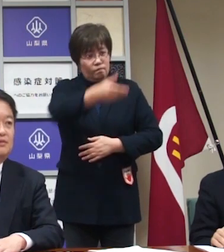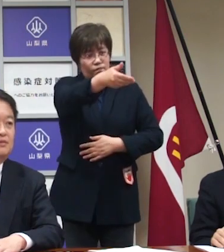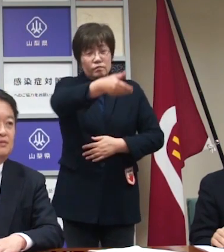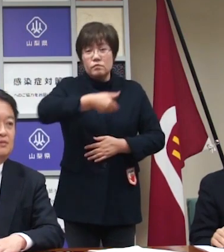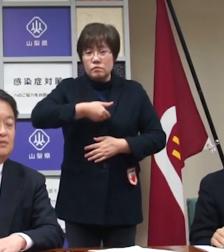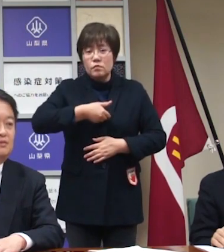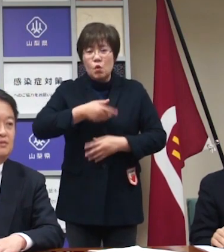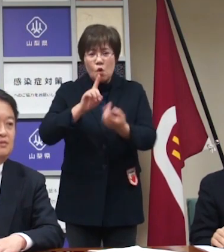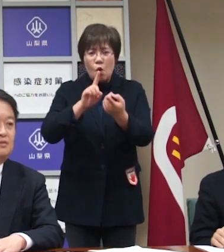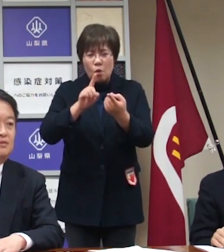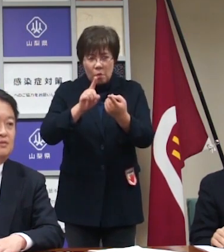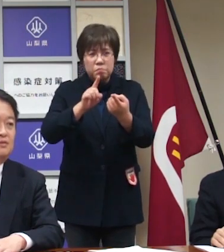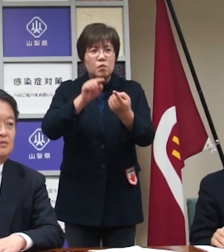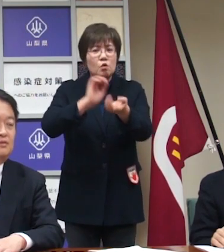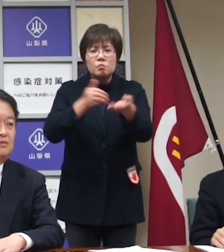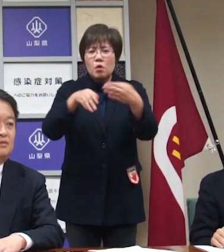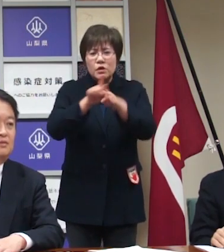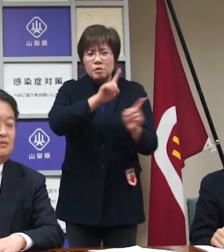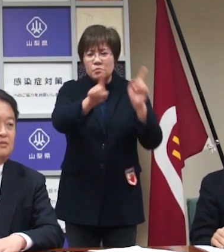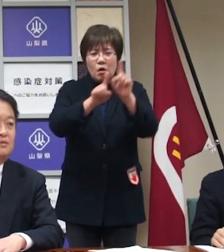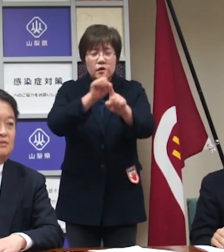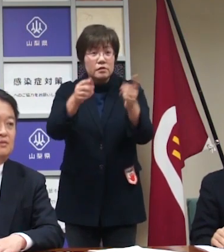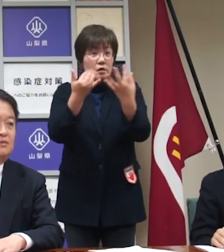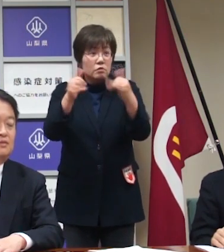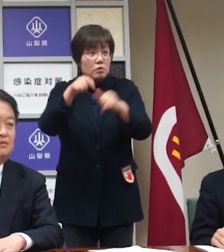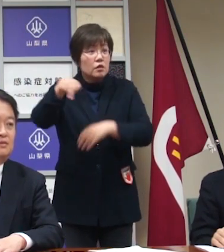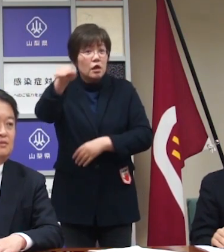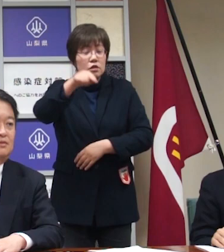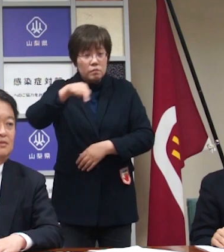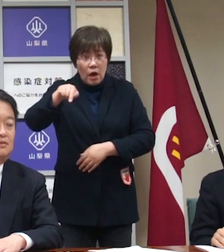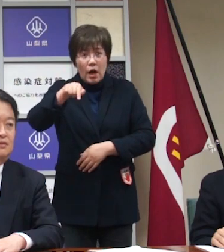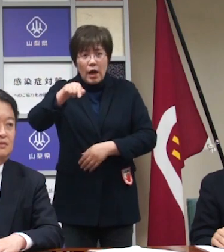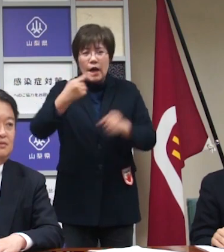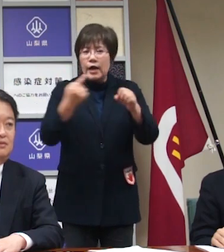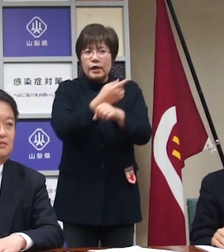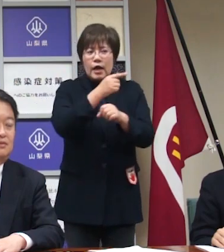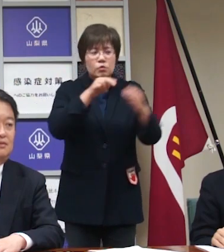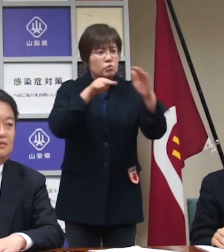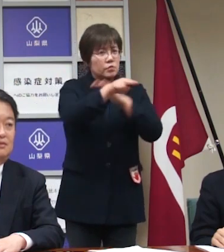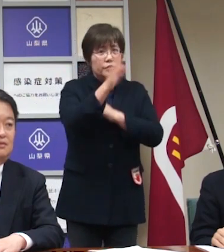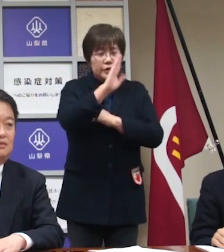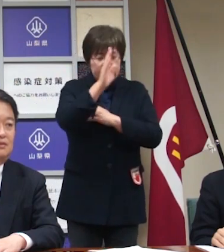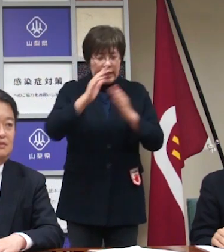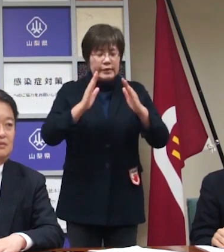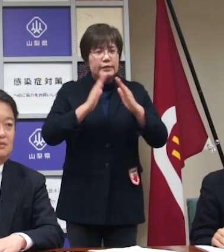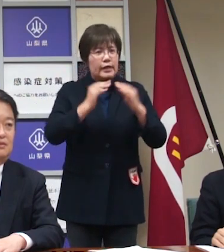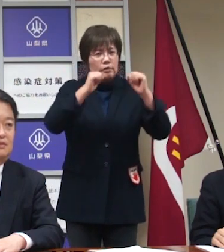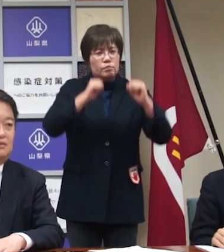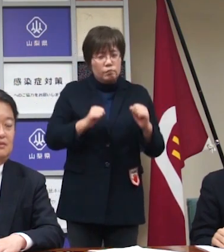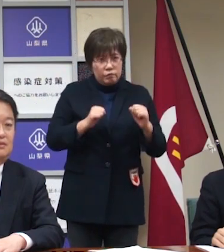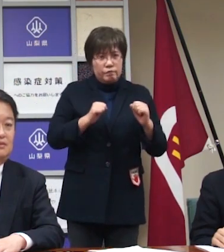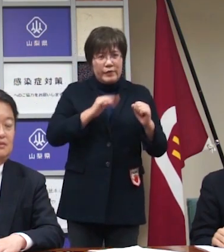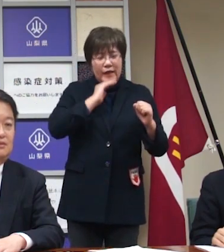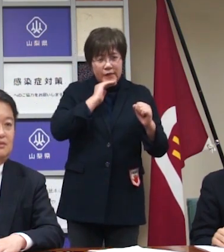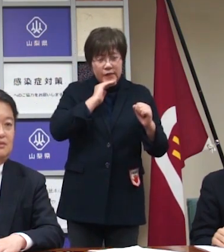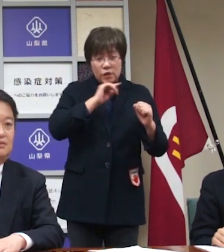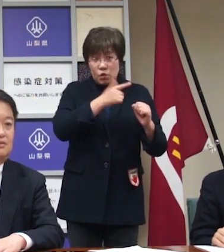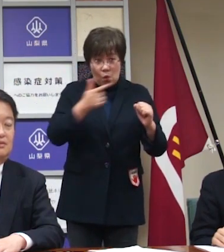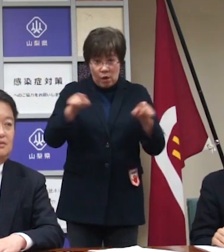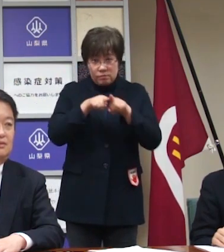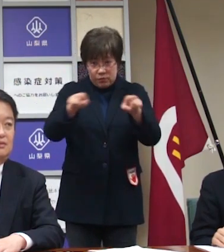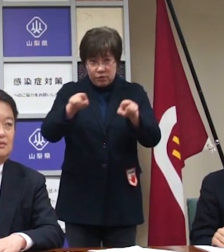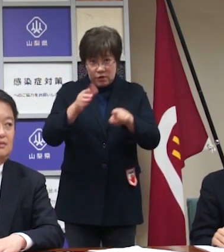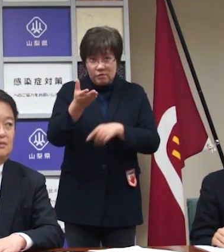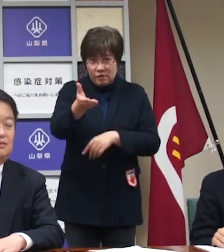ば外部との接触がないというか、その自宅待機等をお願いしているような状況ではあるんですか。 基本的